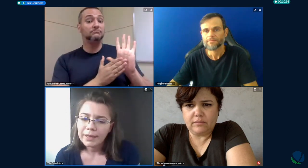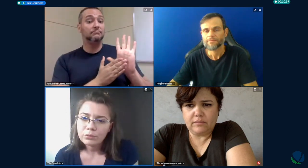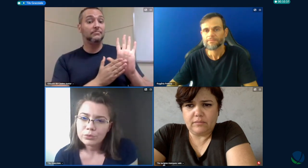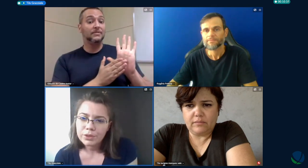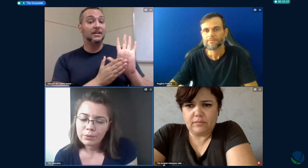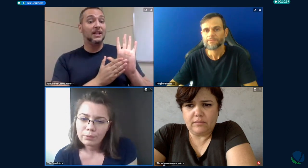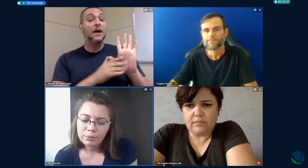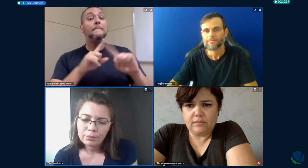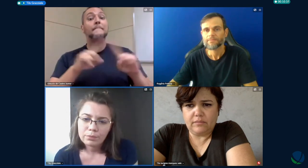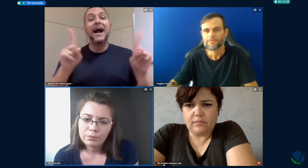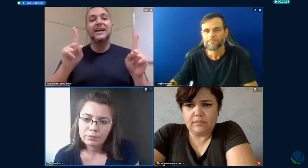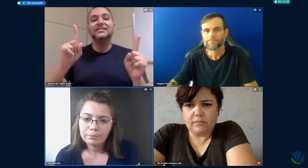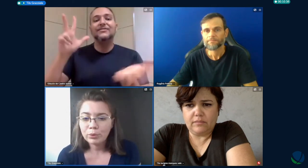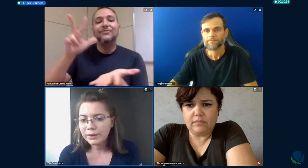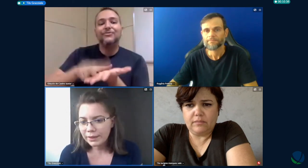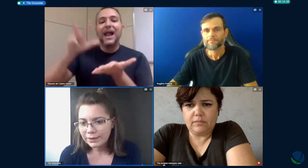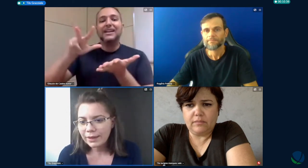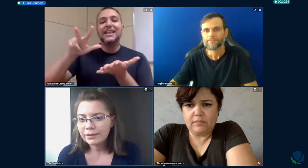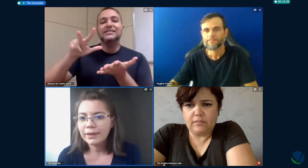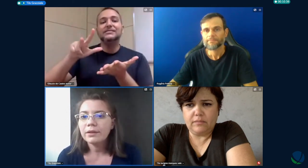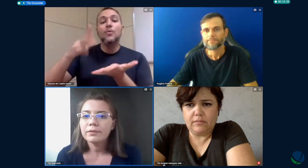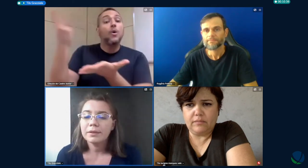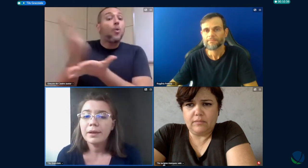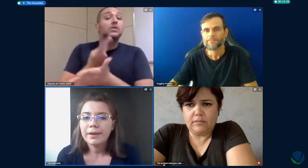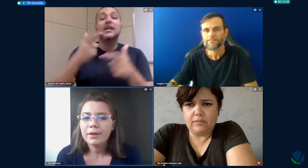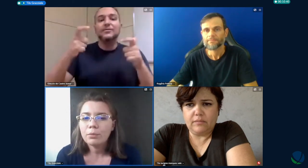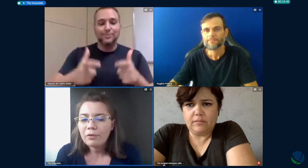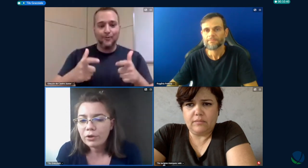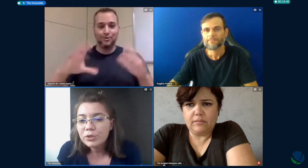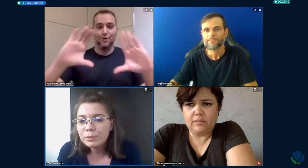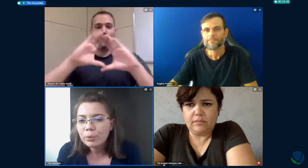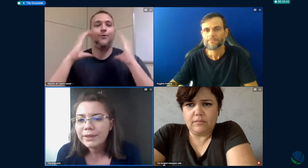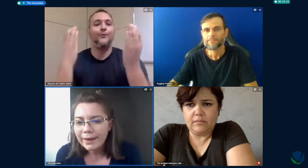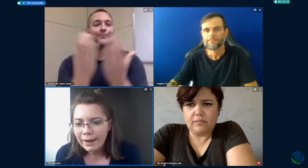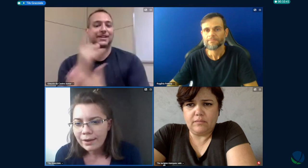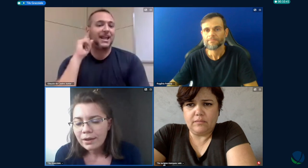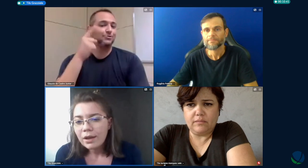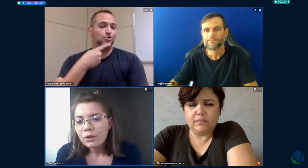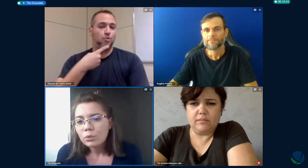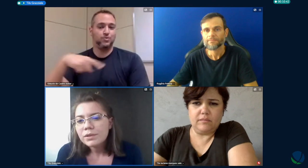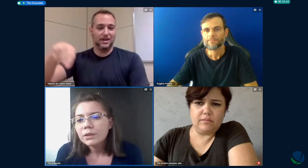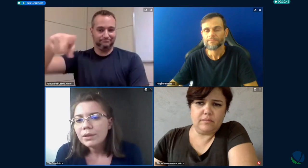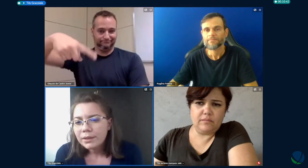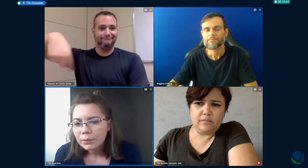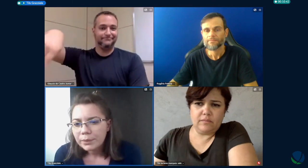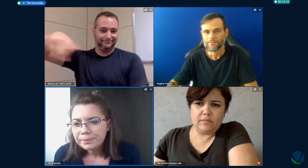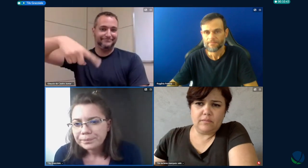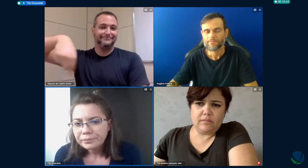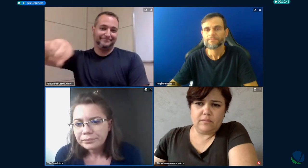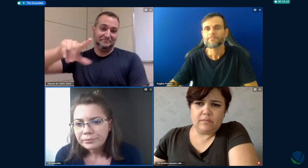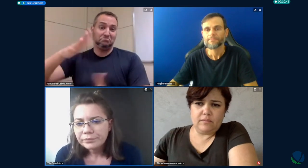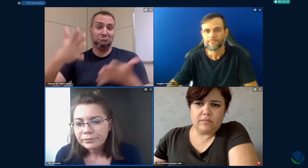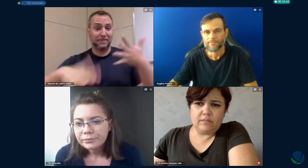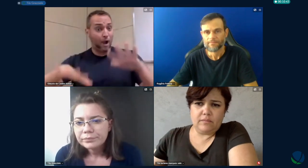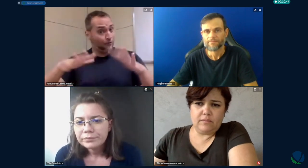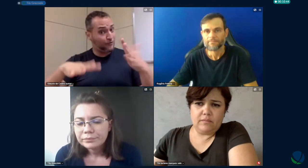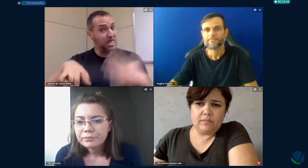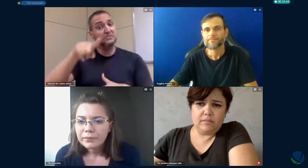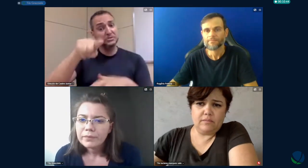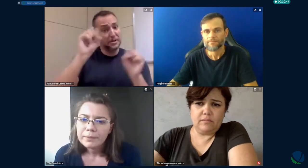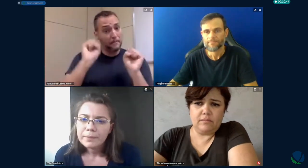ela tem o seu poder, né? Ela tem, é uma forma de empoderar usando a língua.